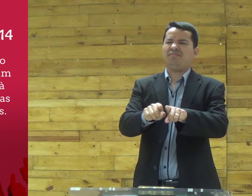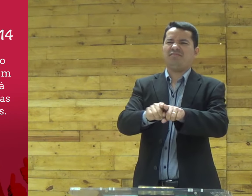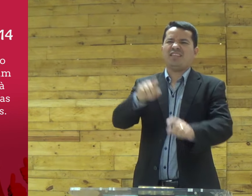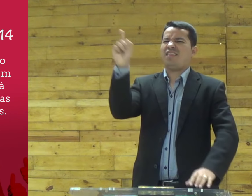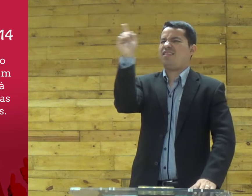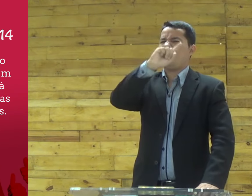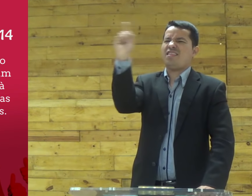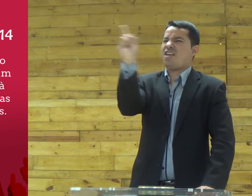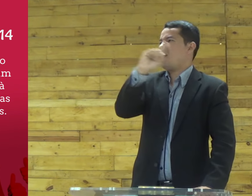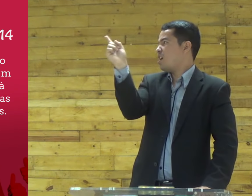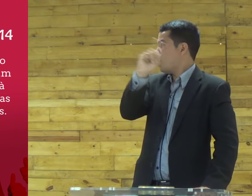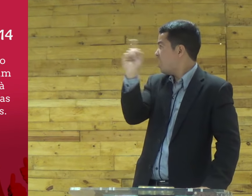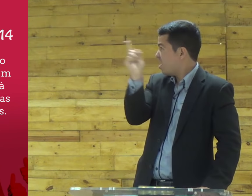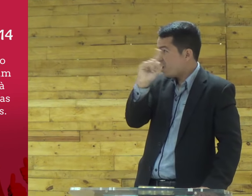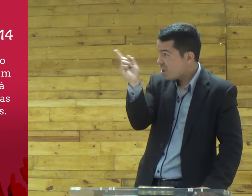nem também